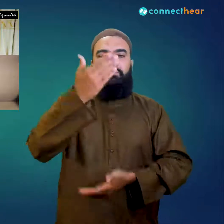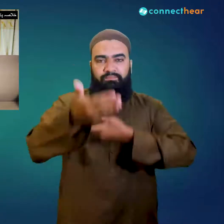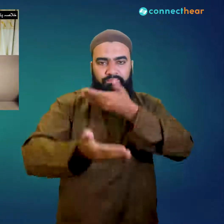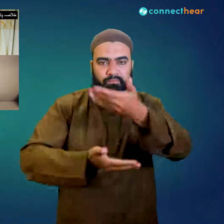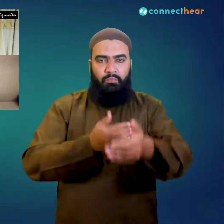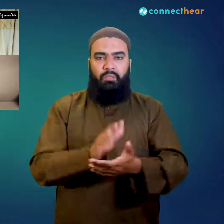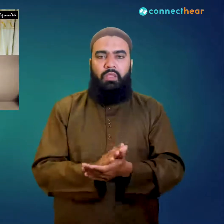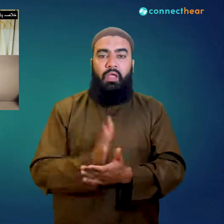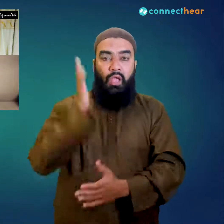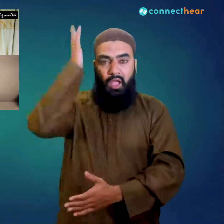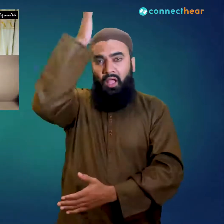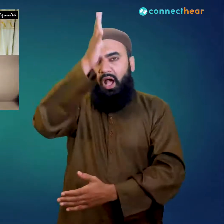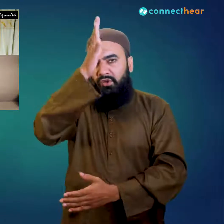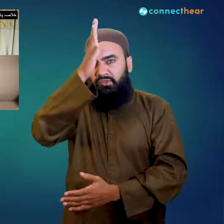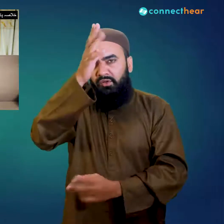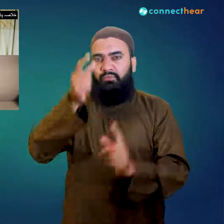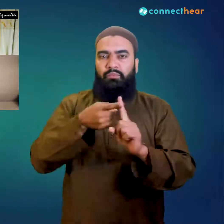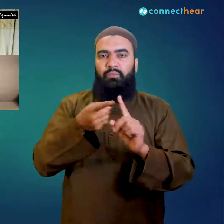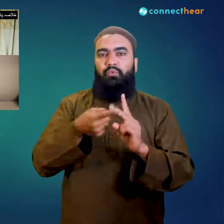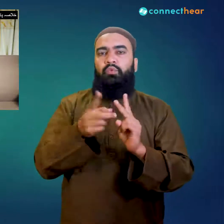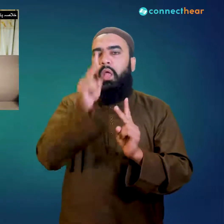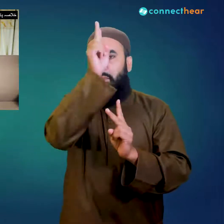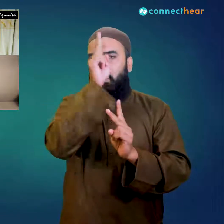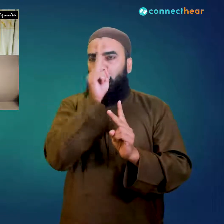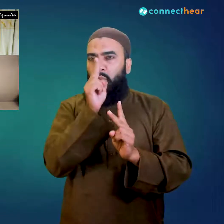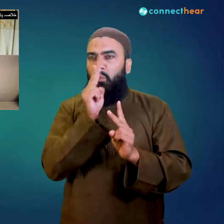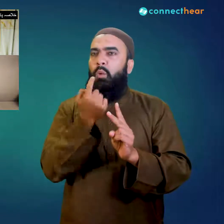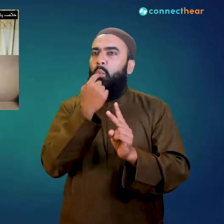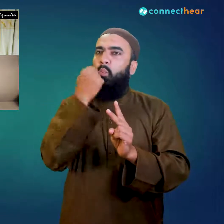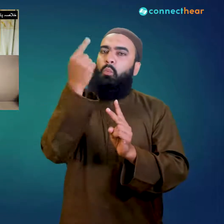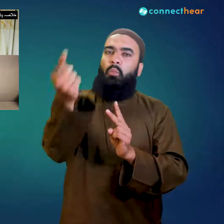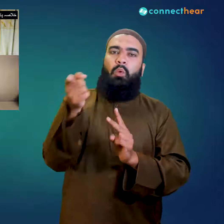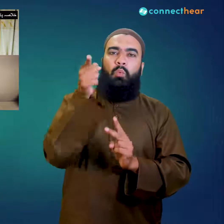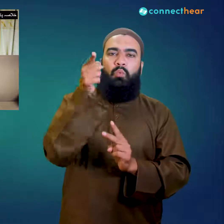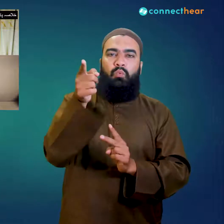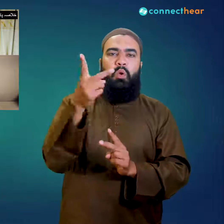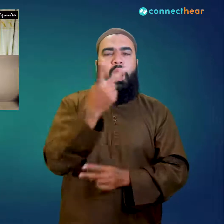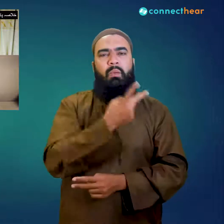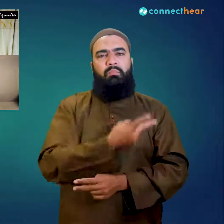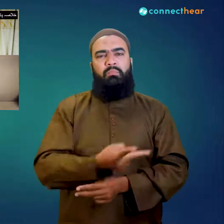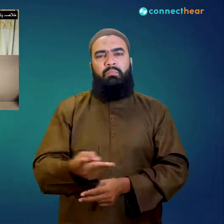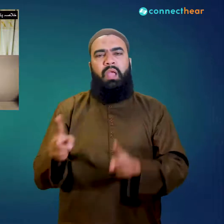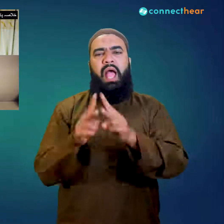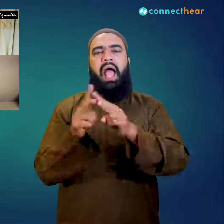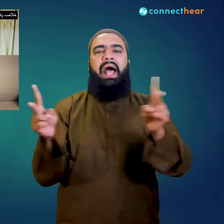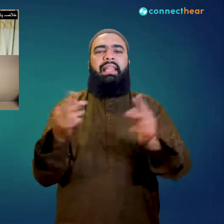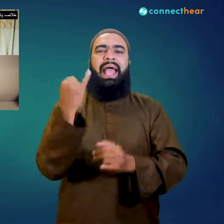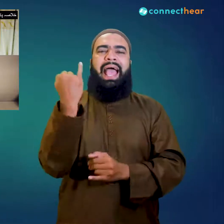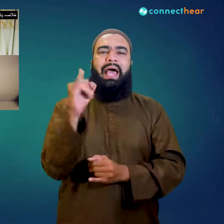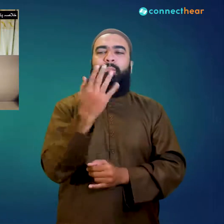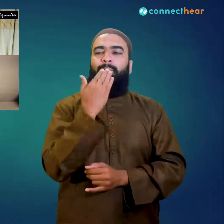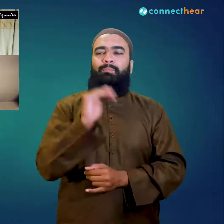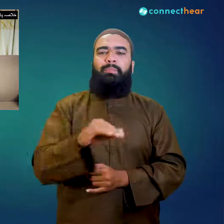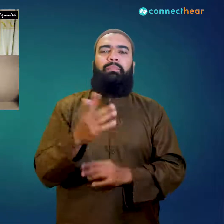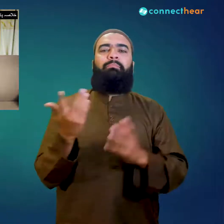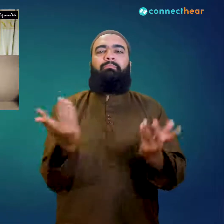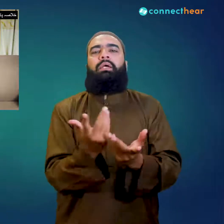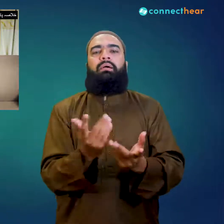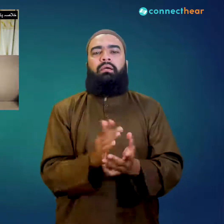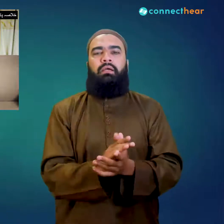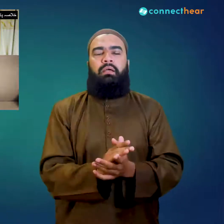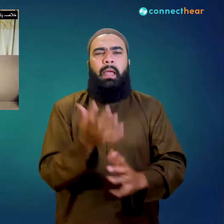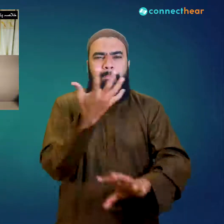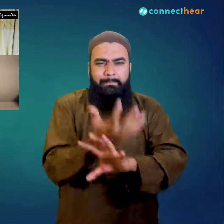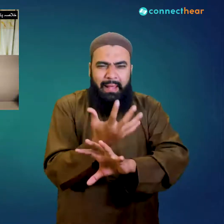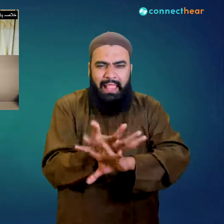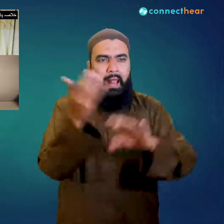یعنی معبودان باطلہ، ان کی یہ عبادت کرتے ہیں اور ان کے دل کے اندر ان کی محبت بہت شدید ہے، اور دنیا کی